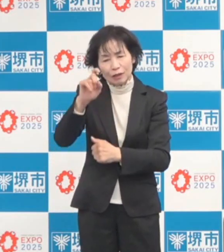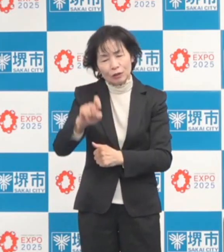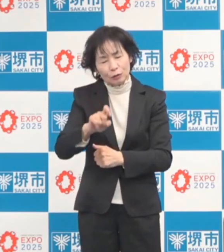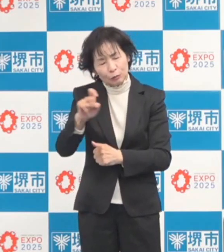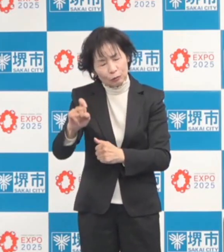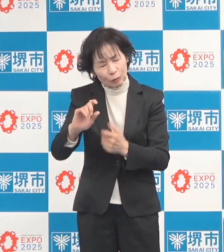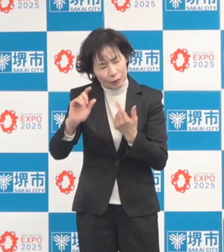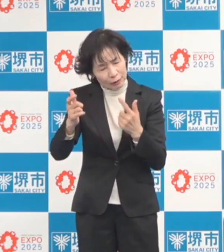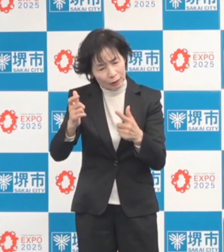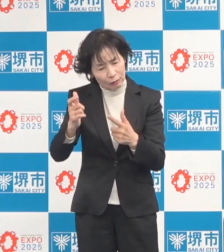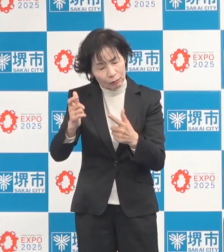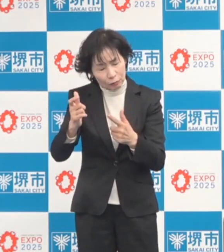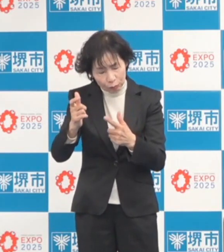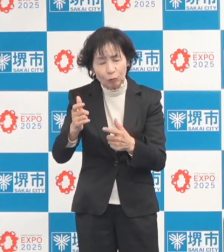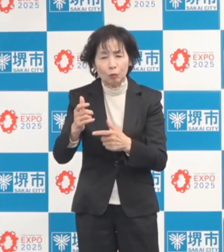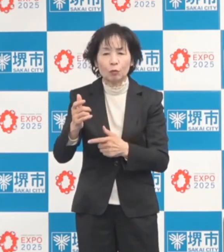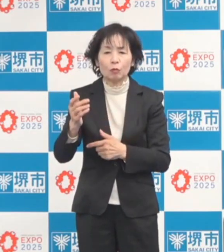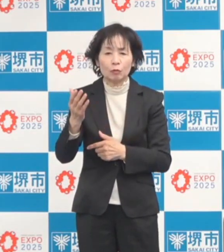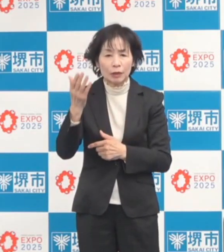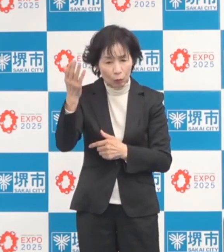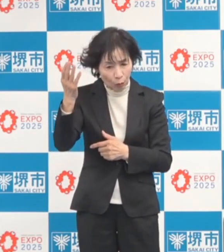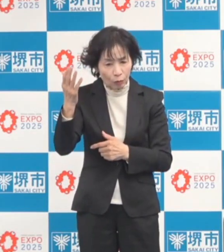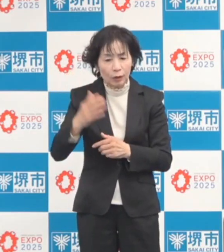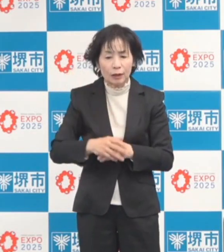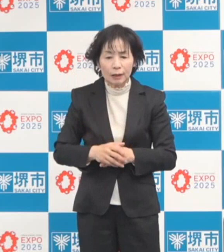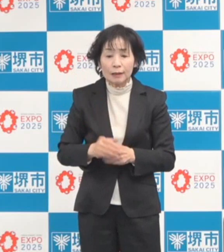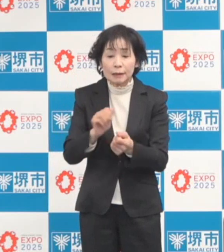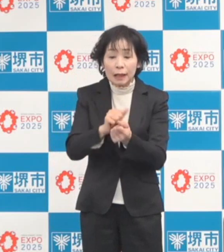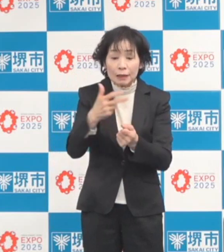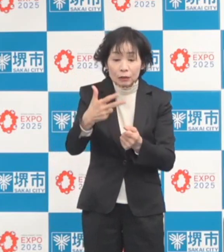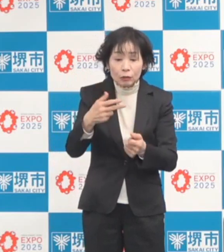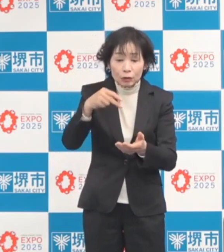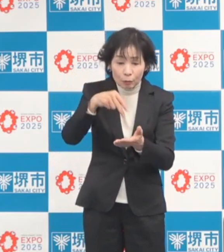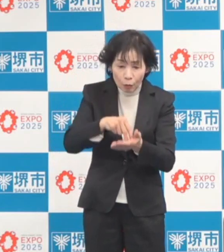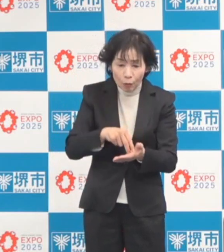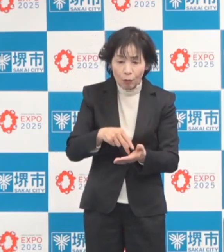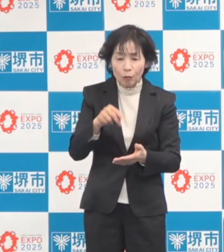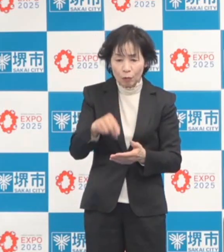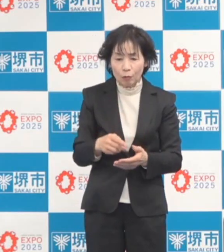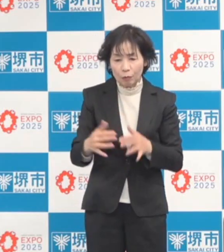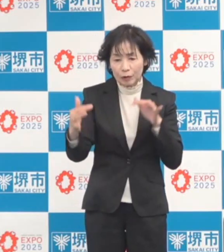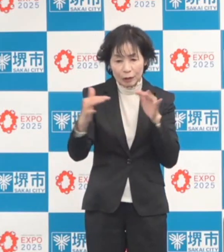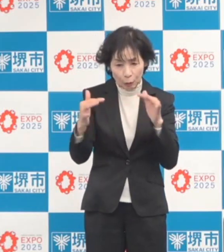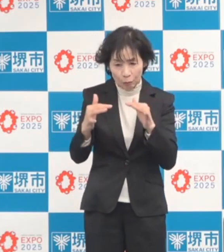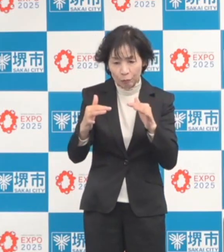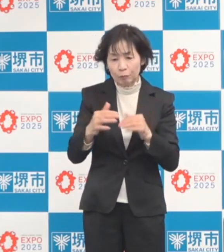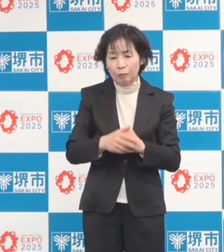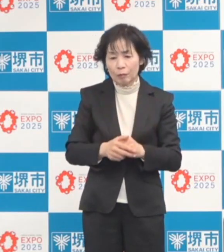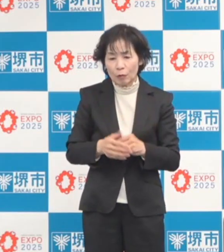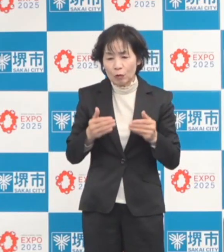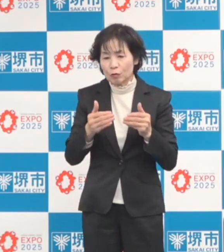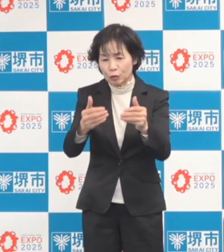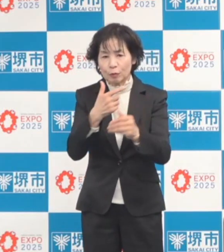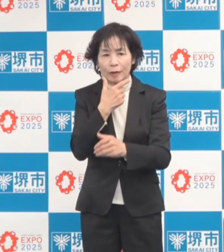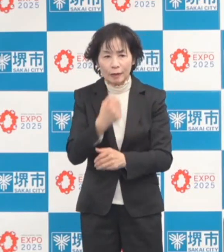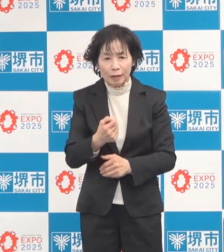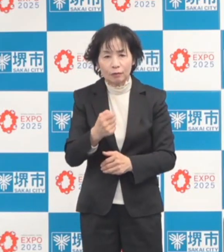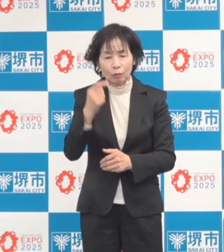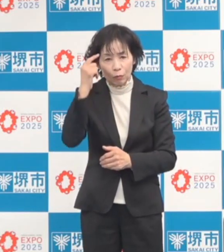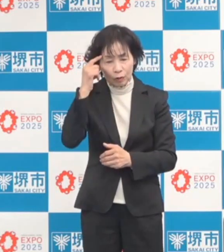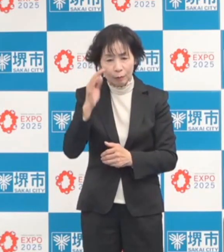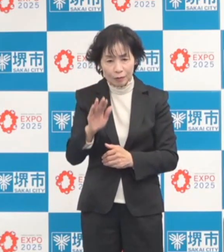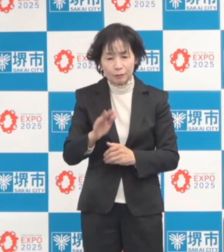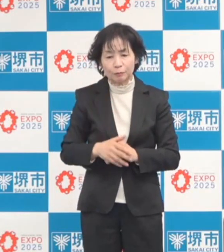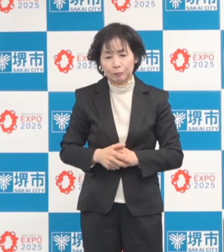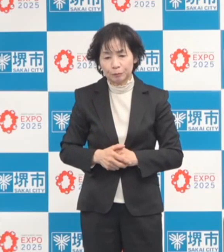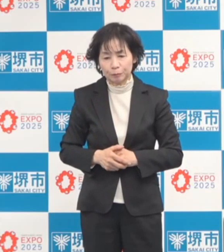も想定されますので、そこにも堺市としても備えるための議論を進めたいと考えています。